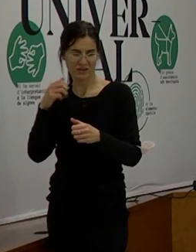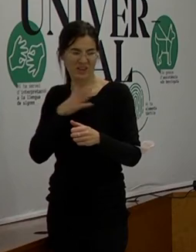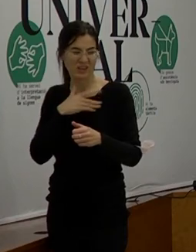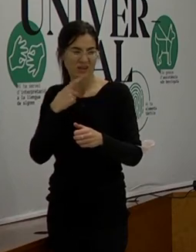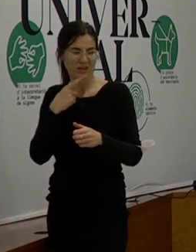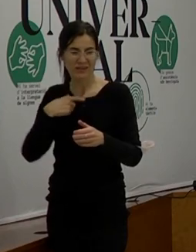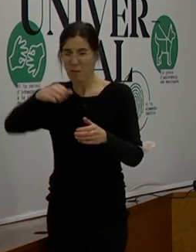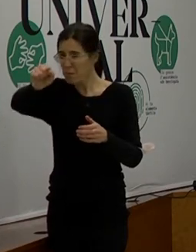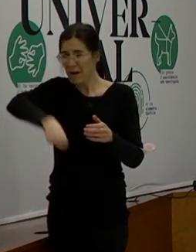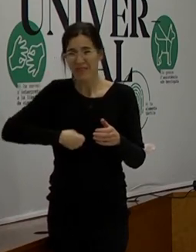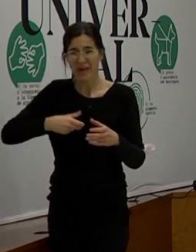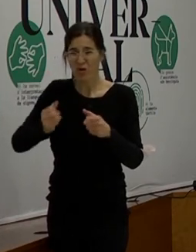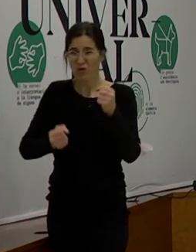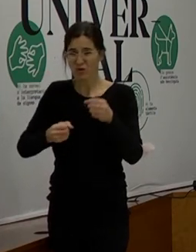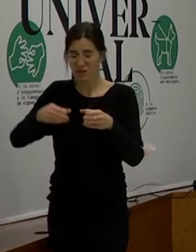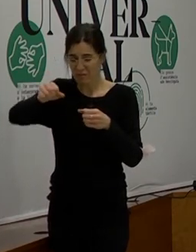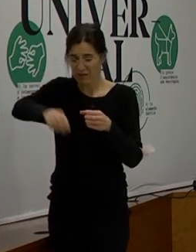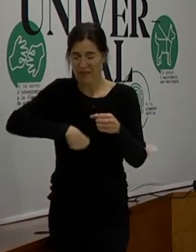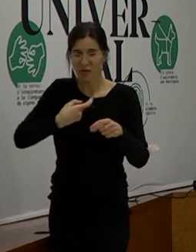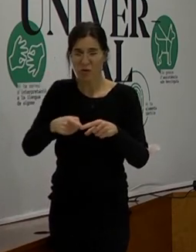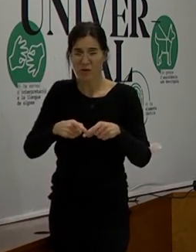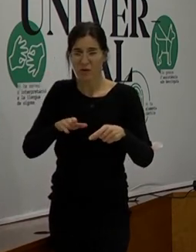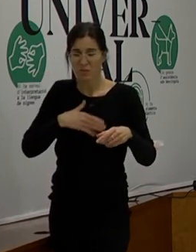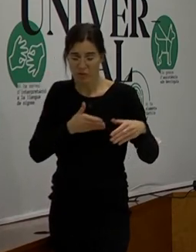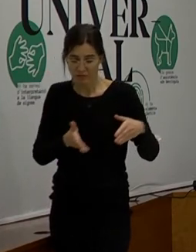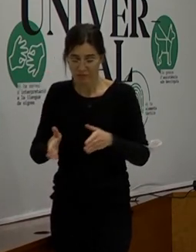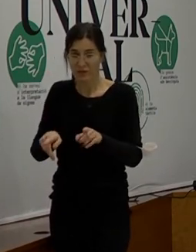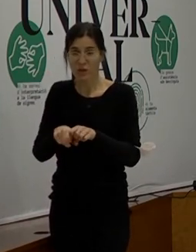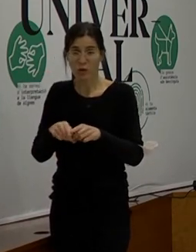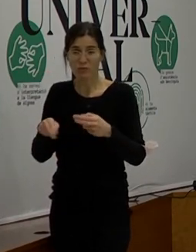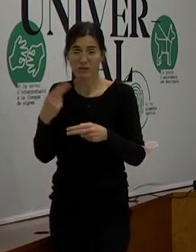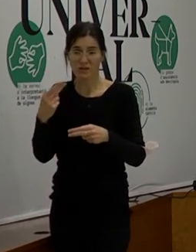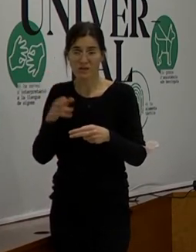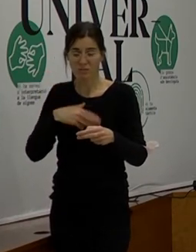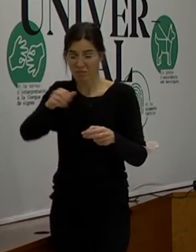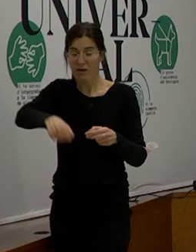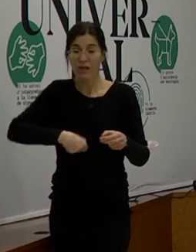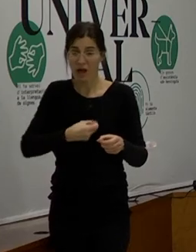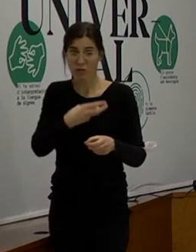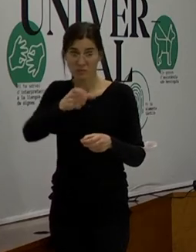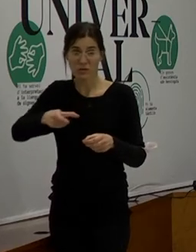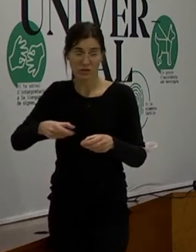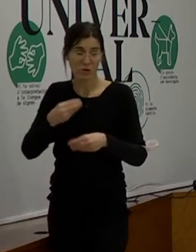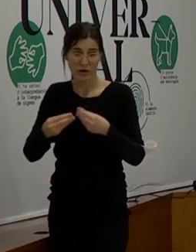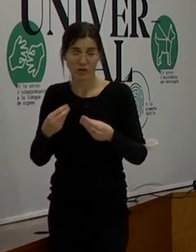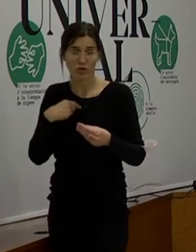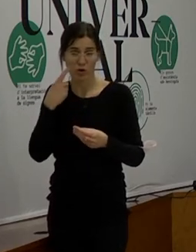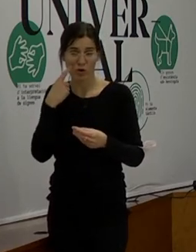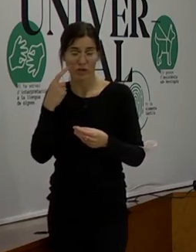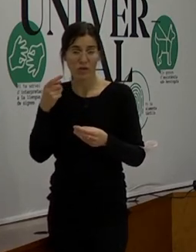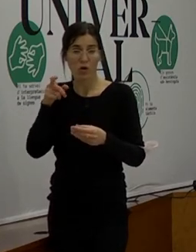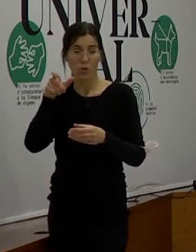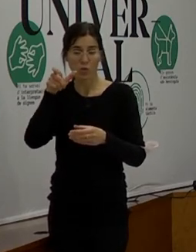s'han buidat tot el cotxe perquè poden entrar en cadira per tot, com els taxis. ¿Vale? Hi ha gent que ho ha fet. Jo coneixia un senyor